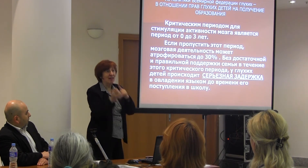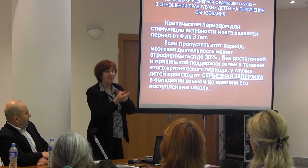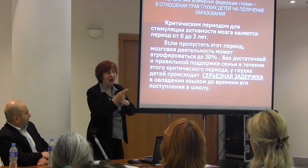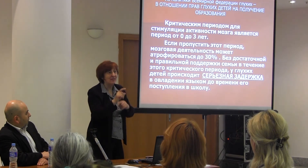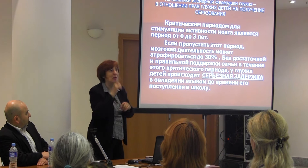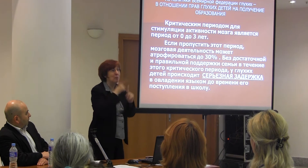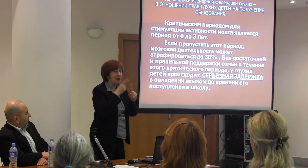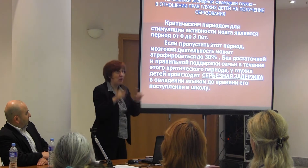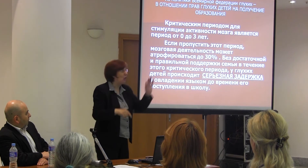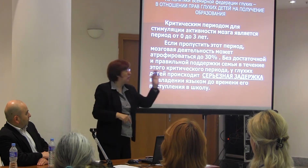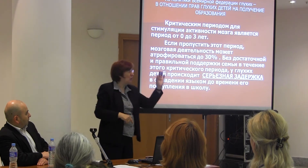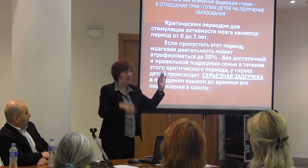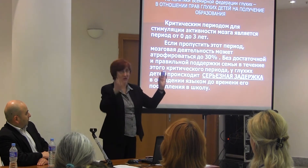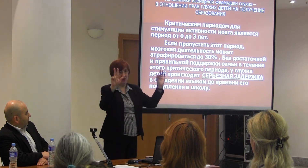мозга